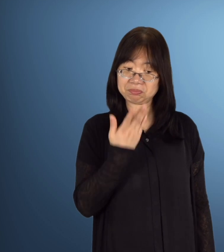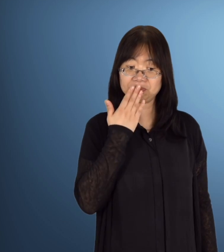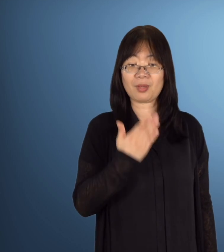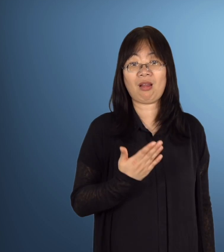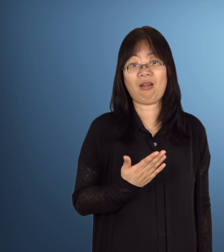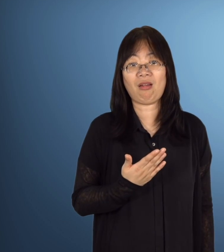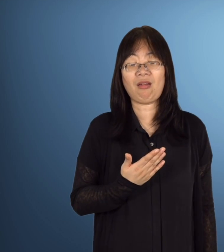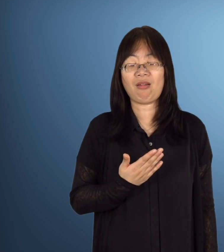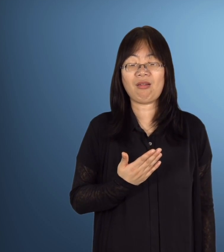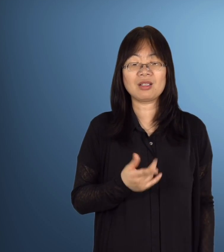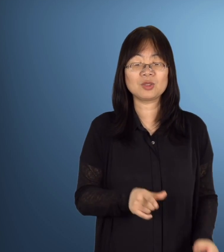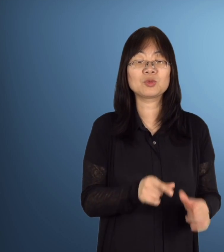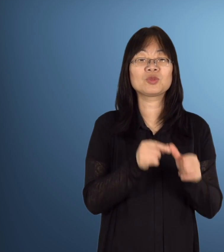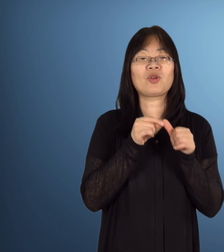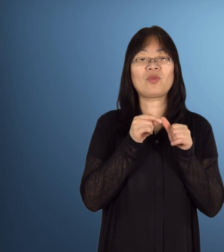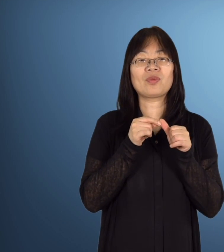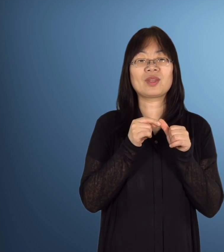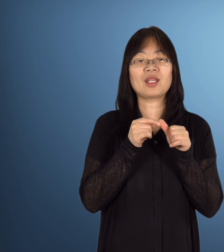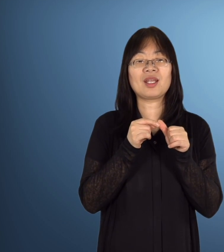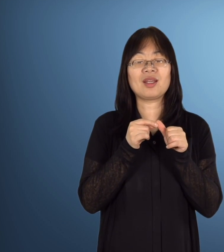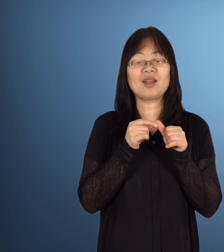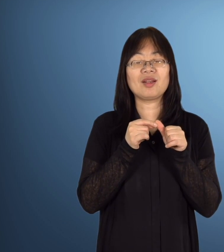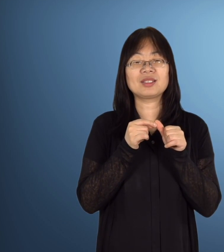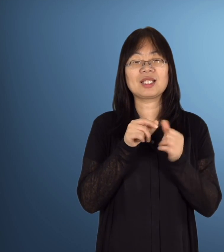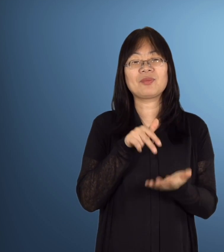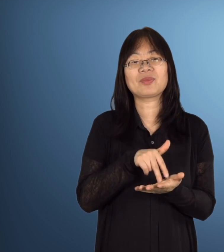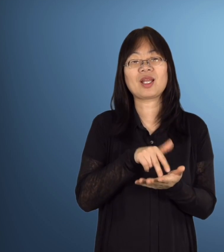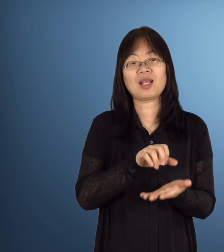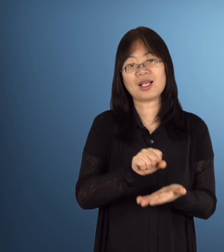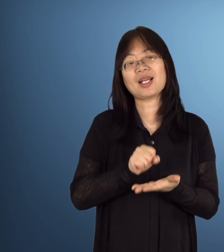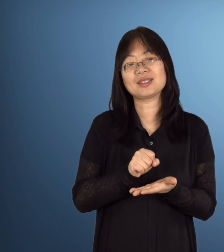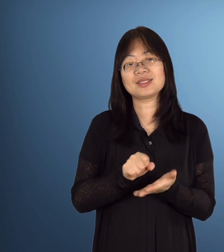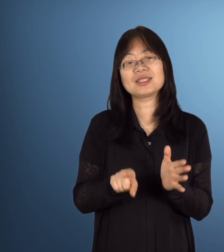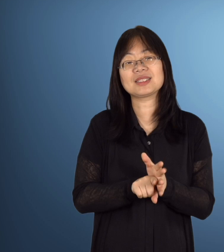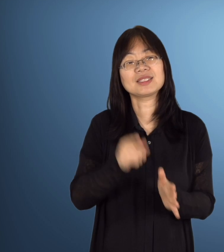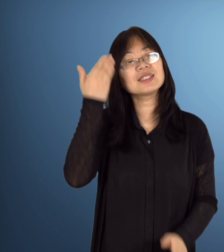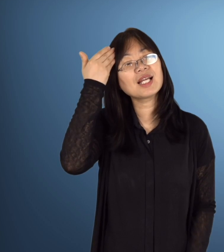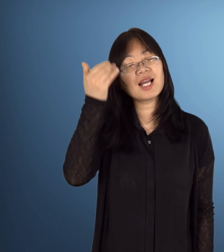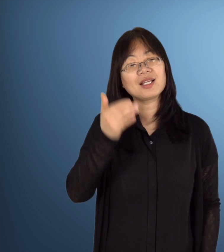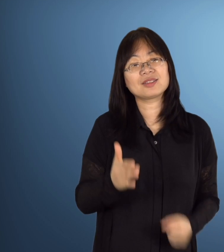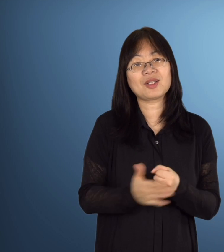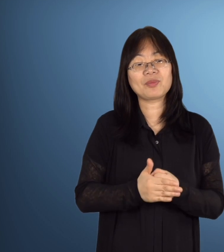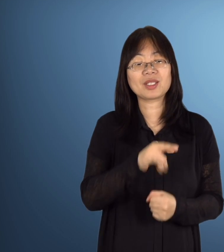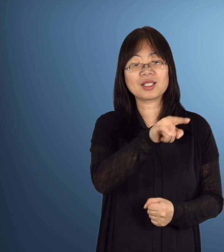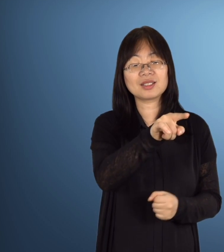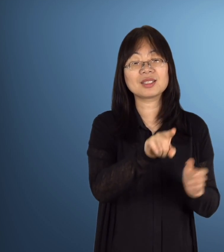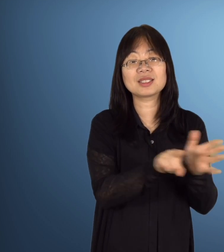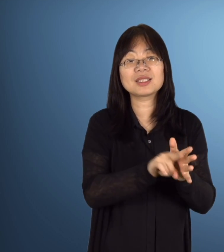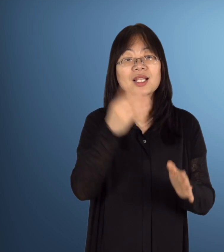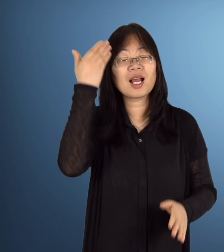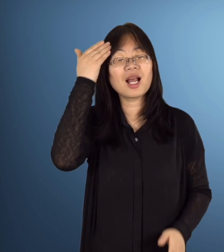있다는 구원의 논리를 가진 신학이에요. 그런 신학을